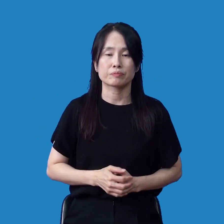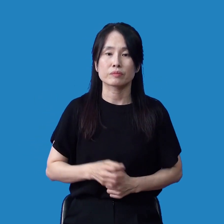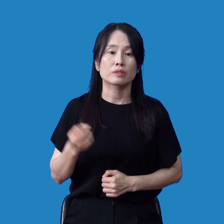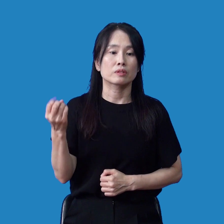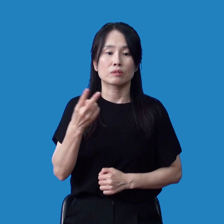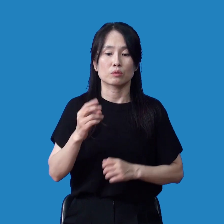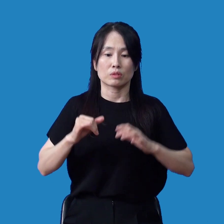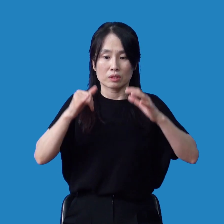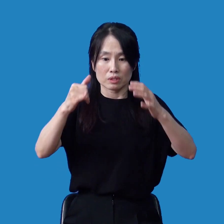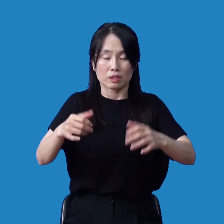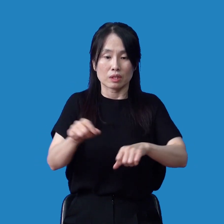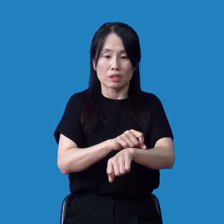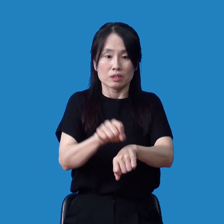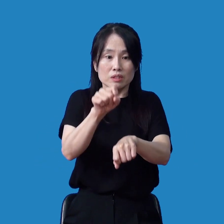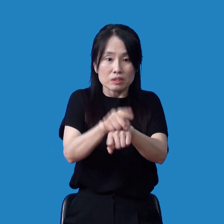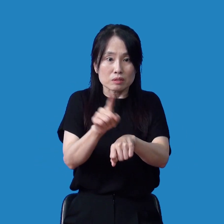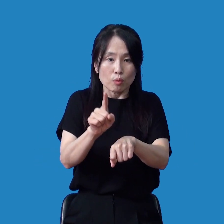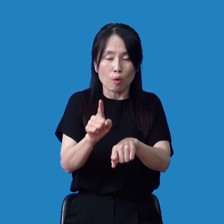세대의 특징은